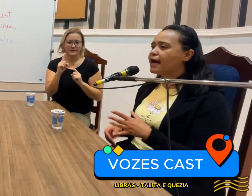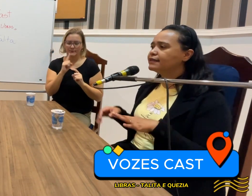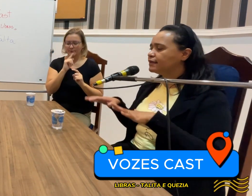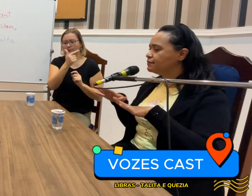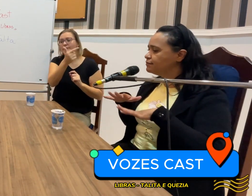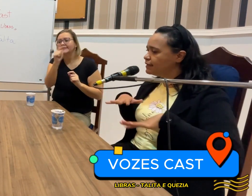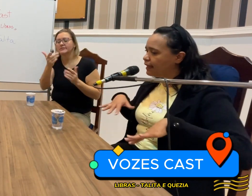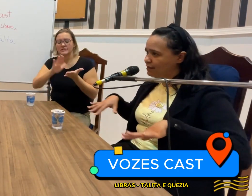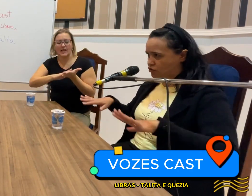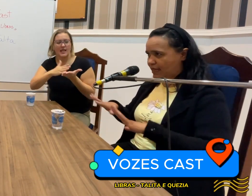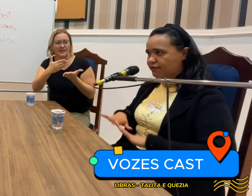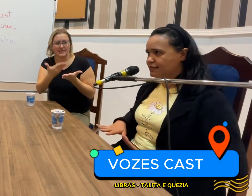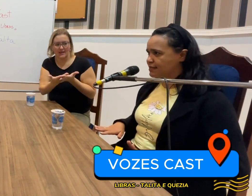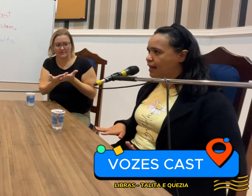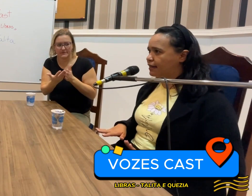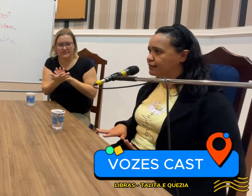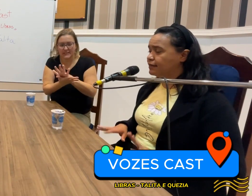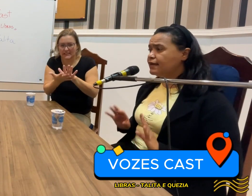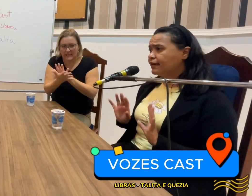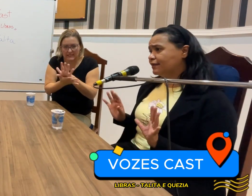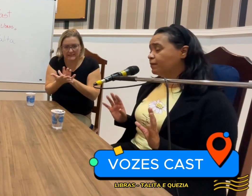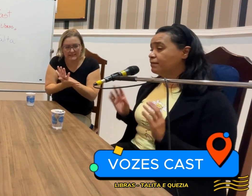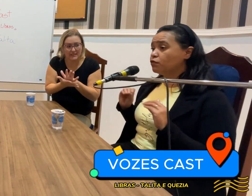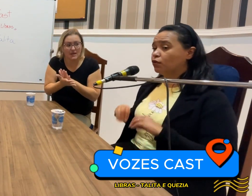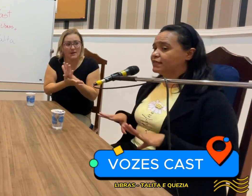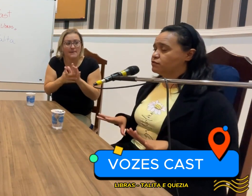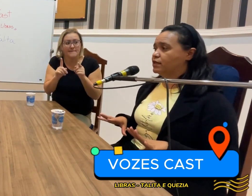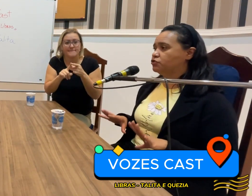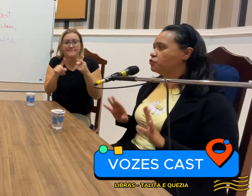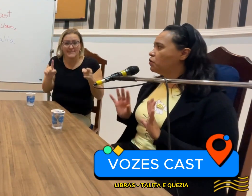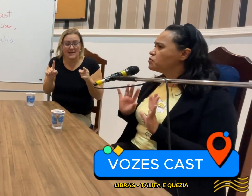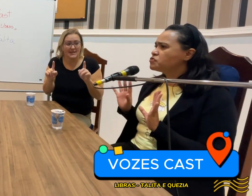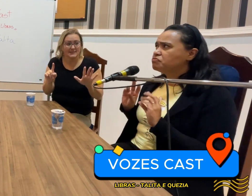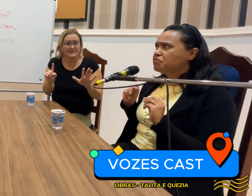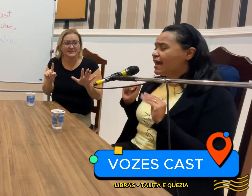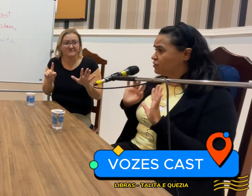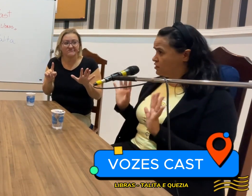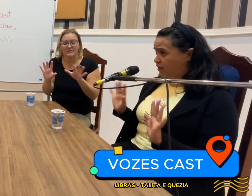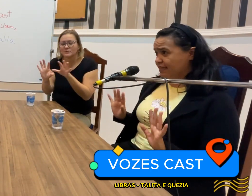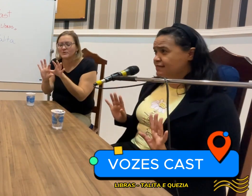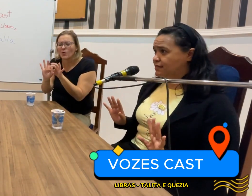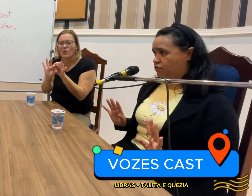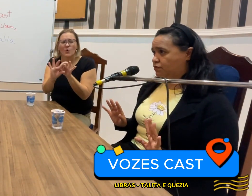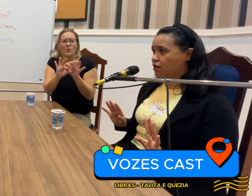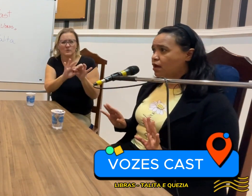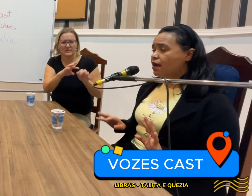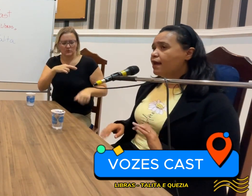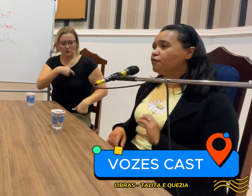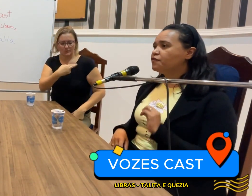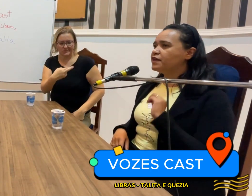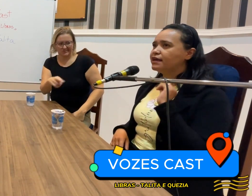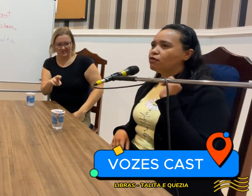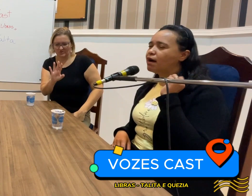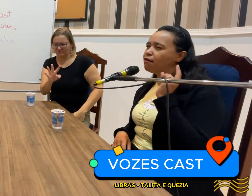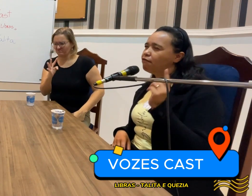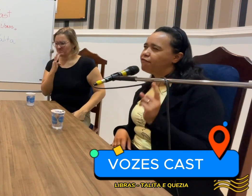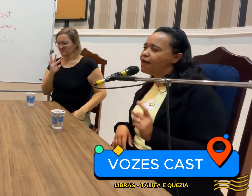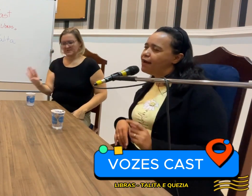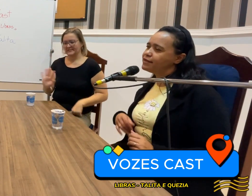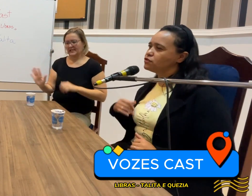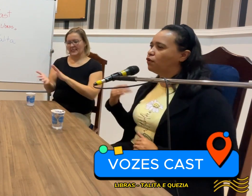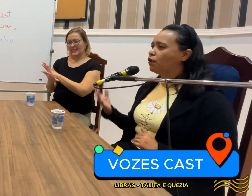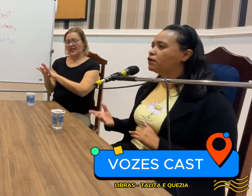tinha nada relacionado a essa área. Sim. Então, para mim, no contexto religioso, era desconhecido. Eu via